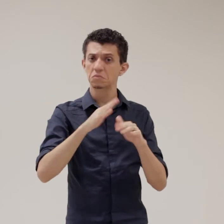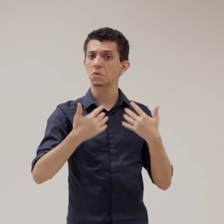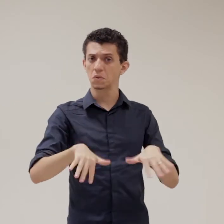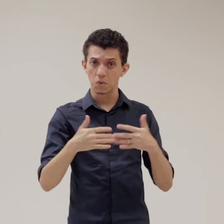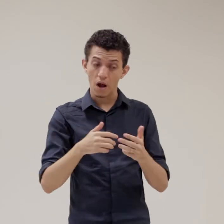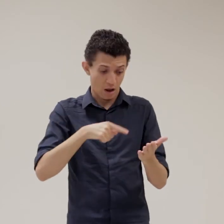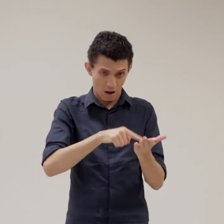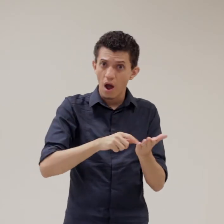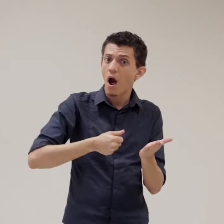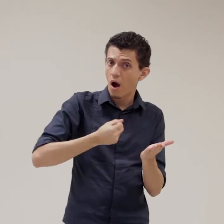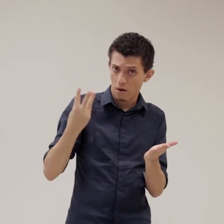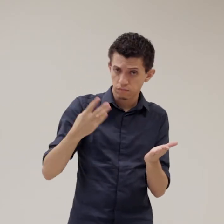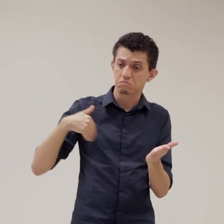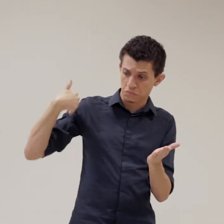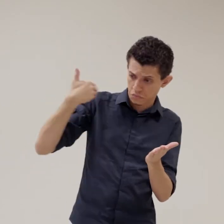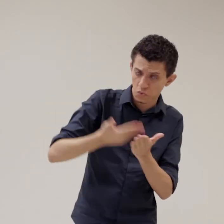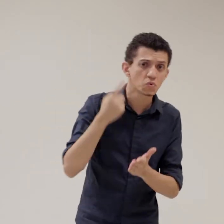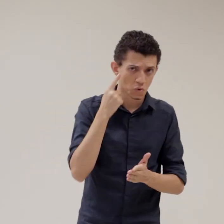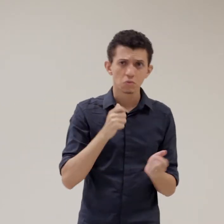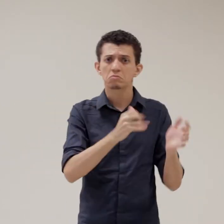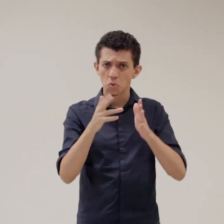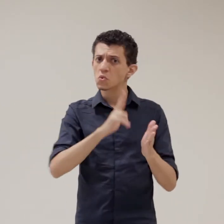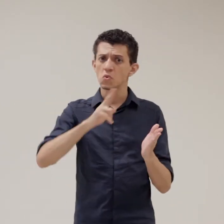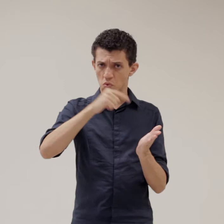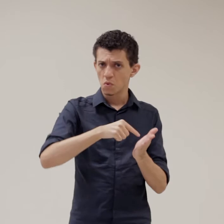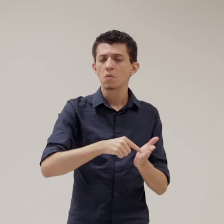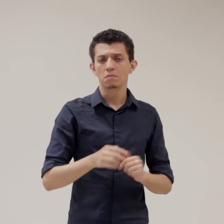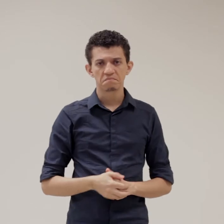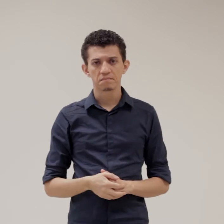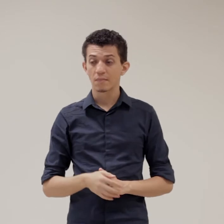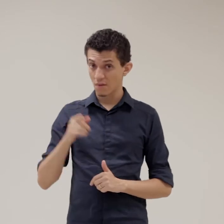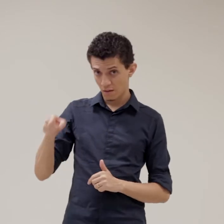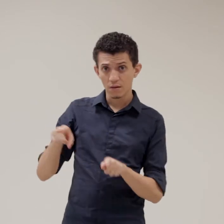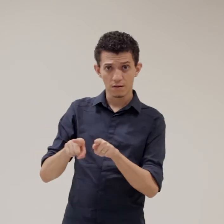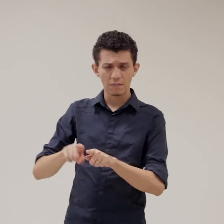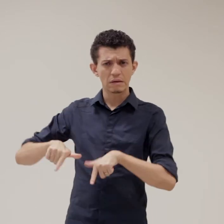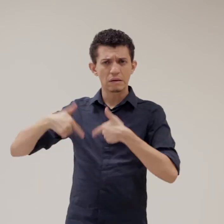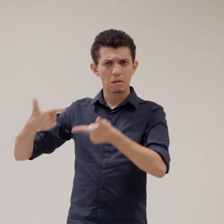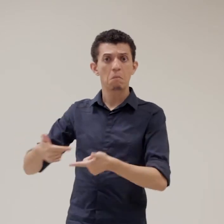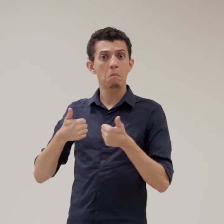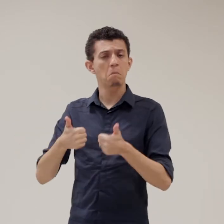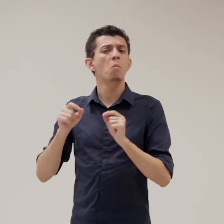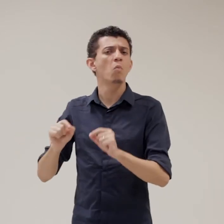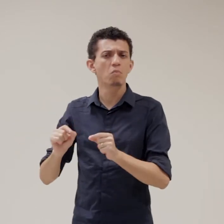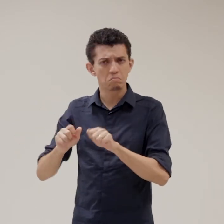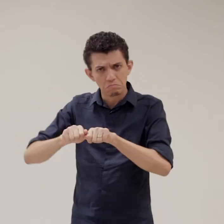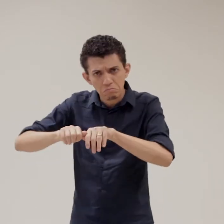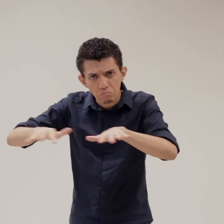atividade espiritual. Foram os acampamentos e retiros espirituais. Nesses eventos, além da programação religiosa,